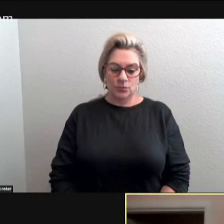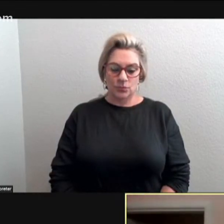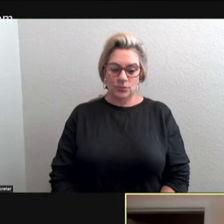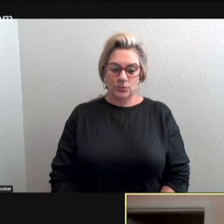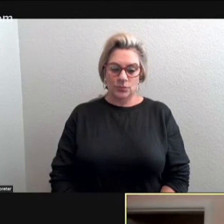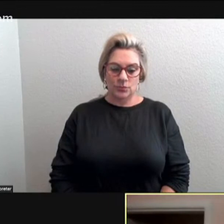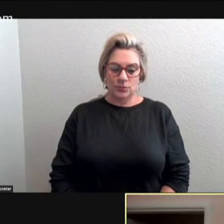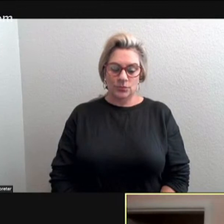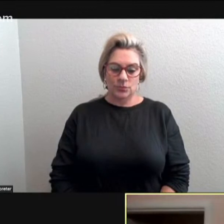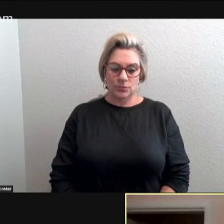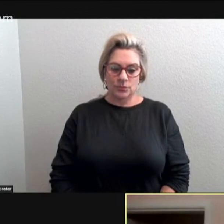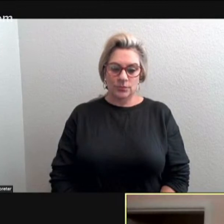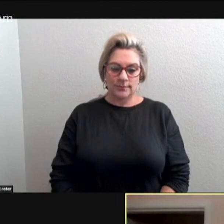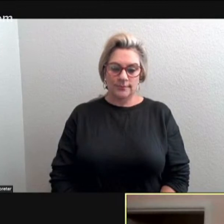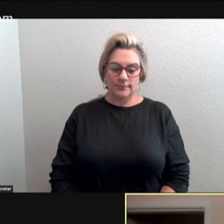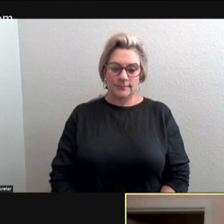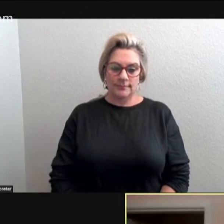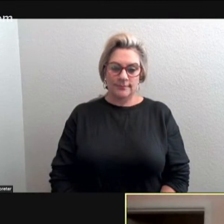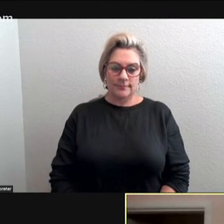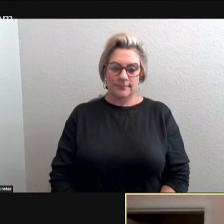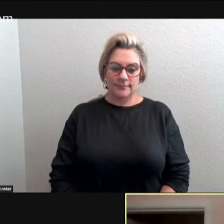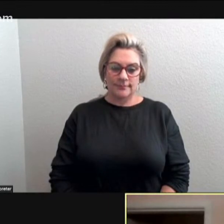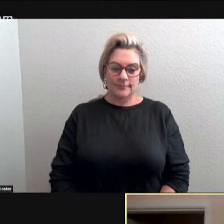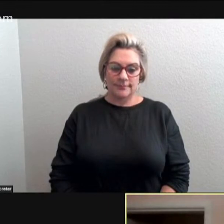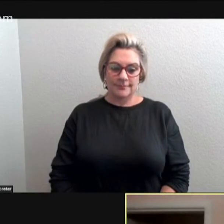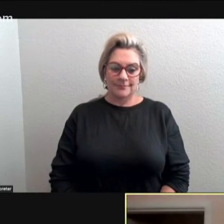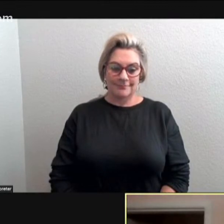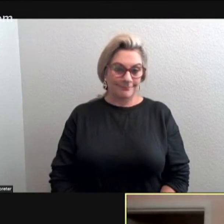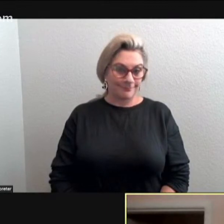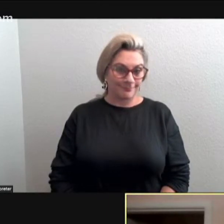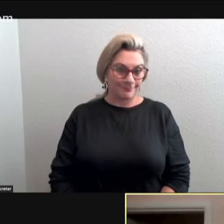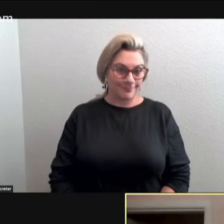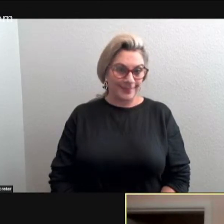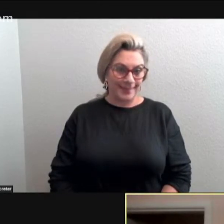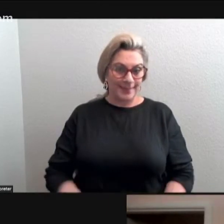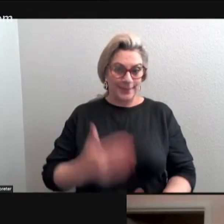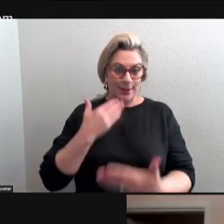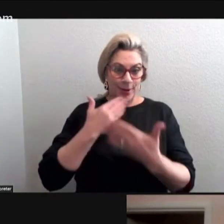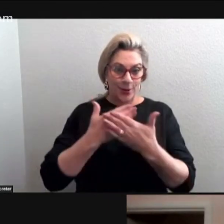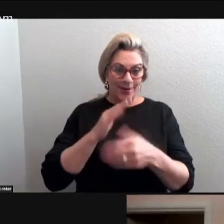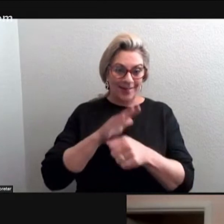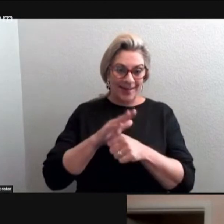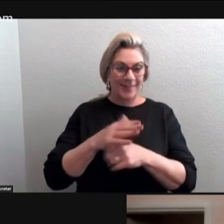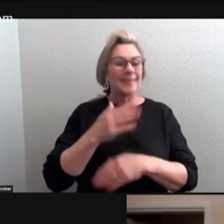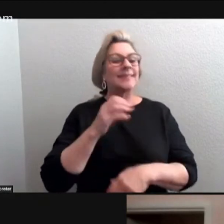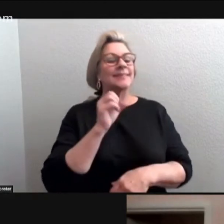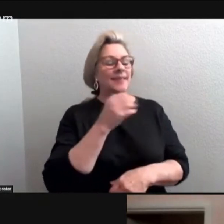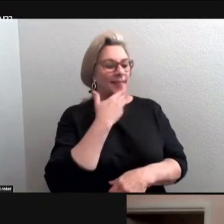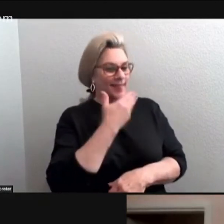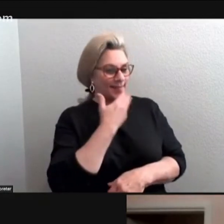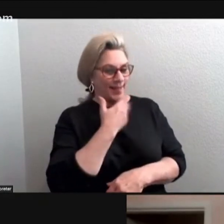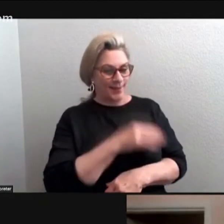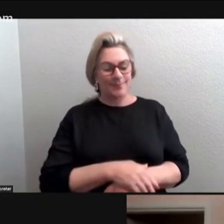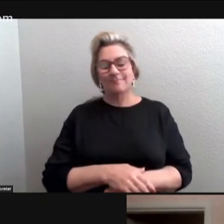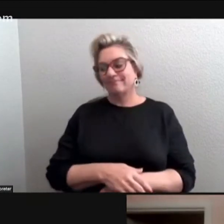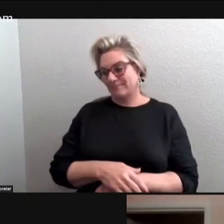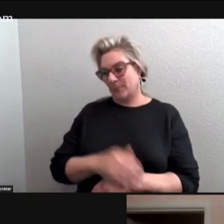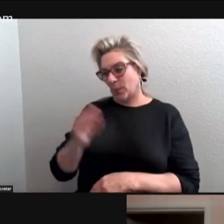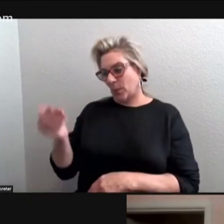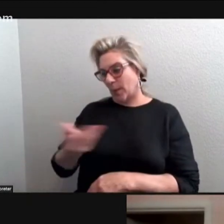dañada o destruida. Is that good for you, Sergio? Yes, thank you very much. A la orden.